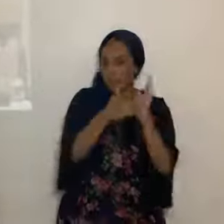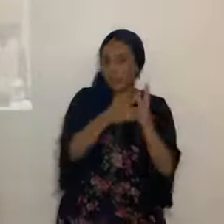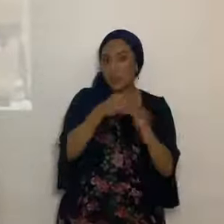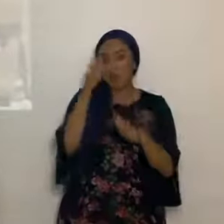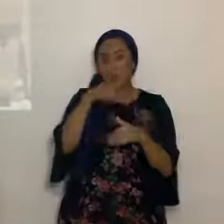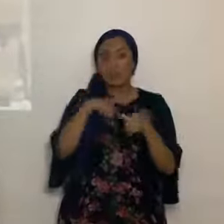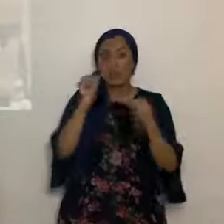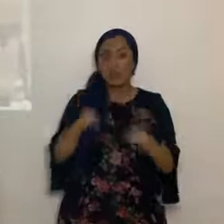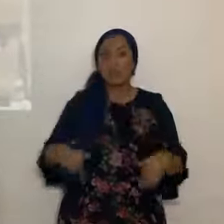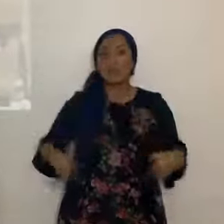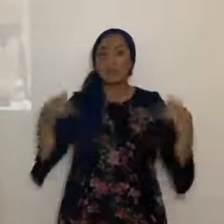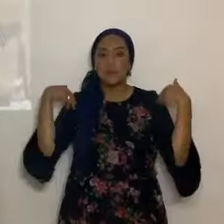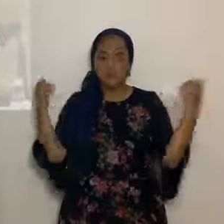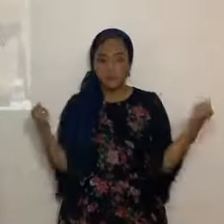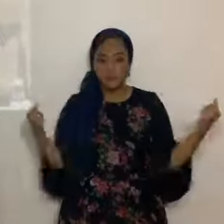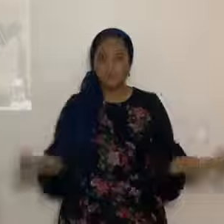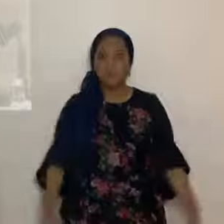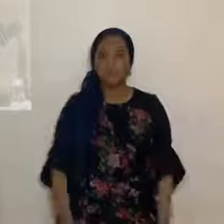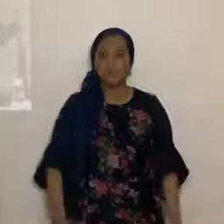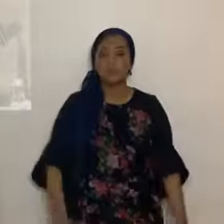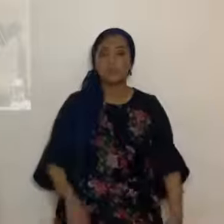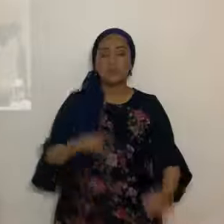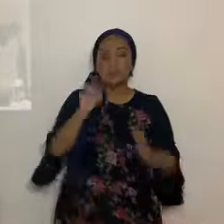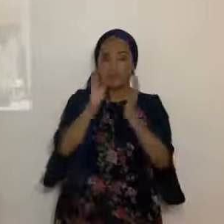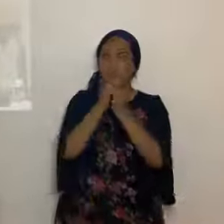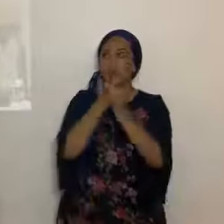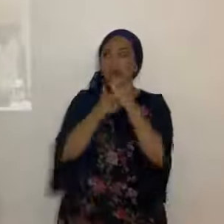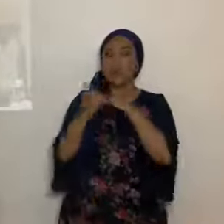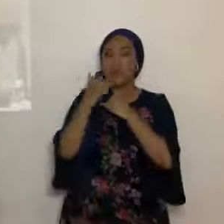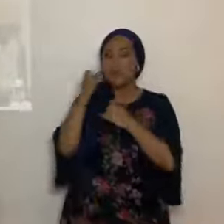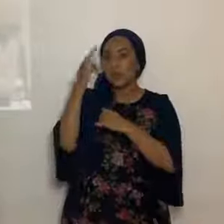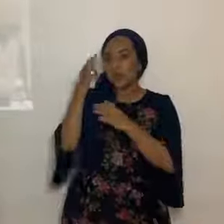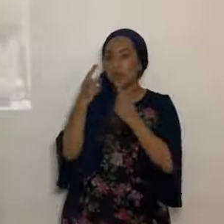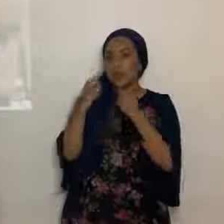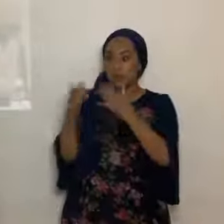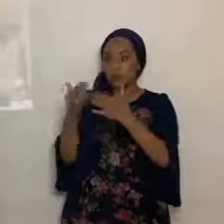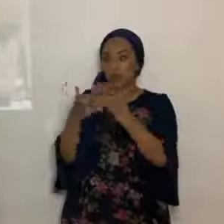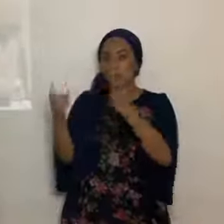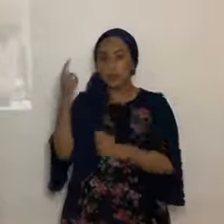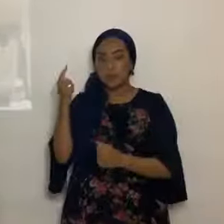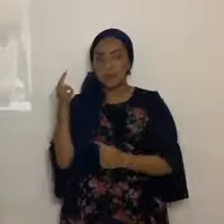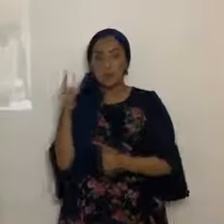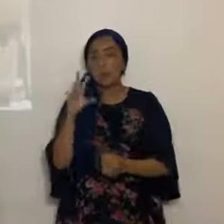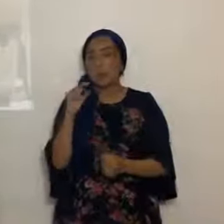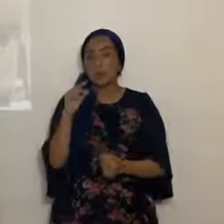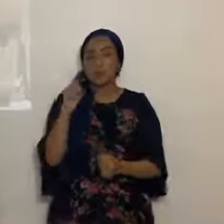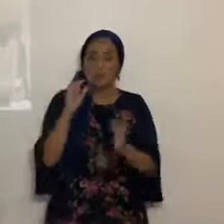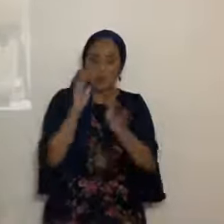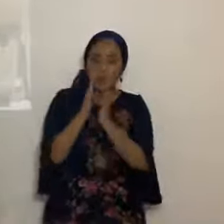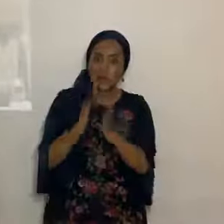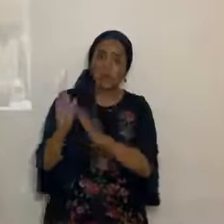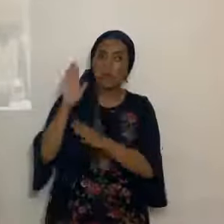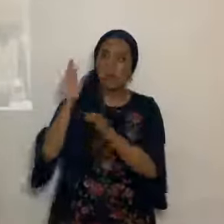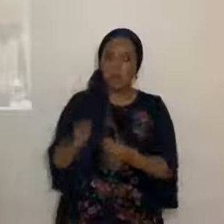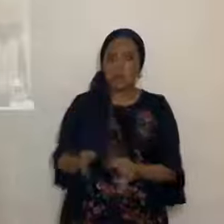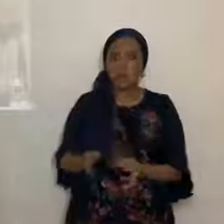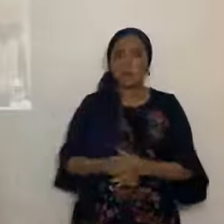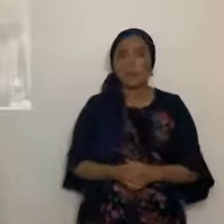ser sanados. Pedir equivocadamente a Yahweh que haga algo, no, hay que pedir según su voluntad.